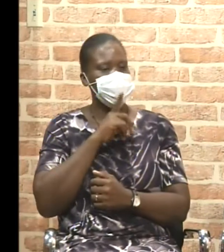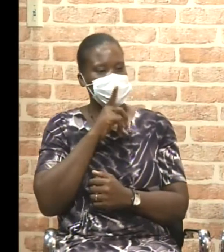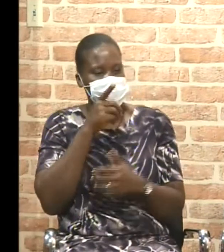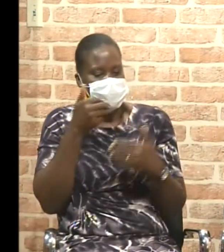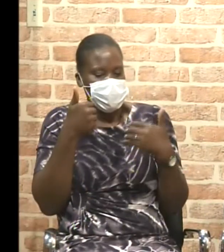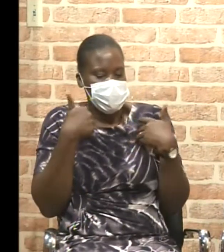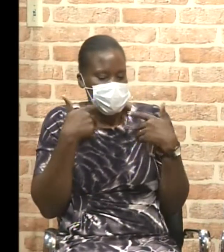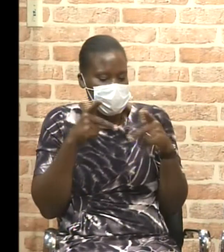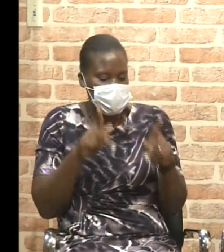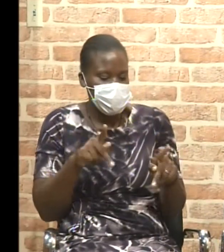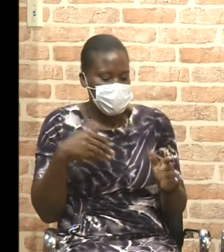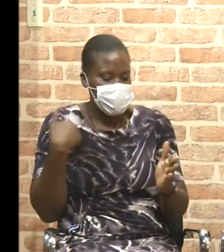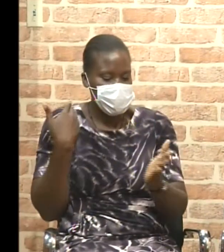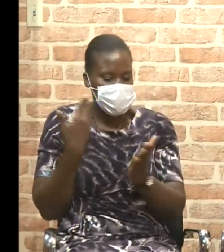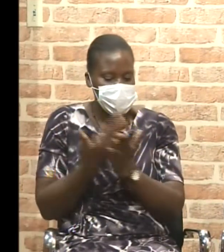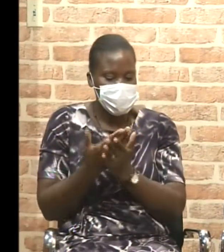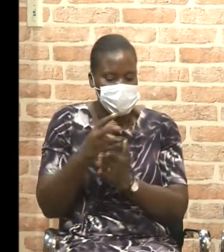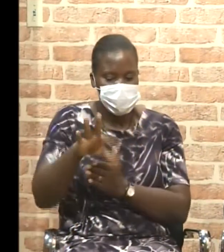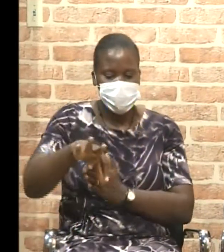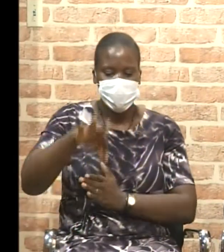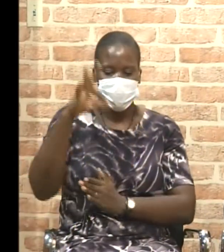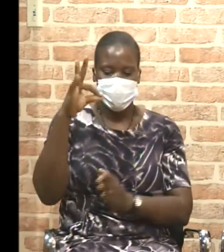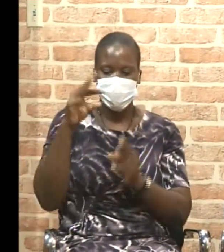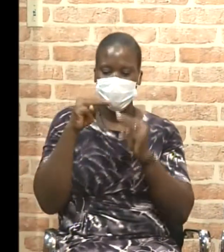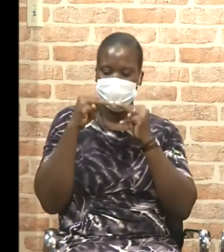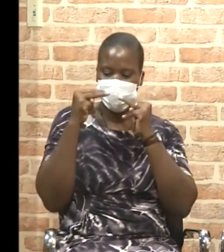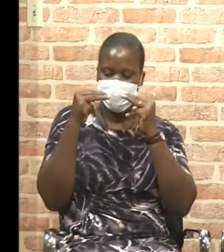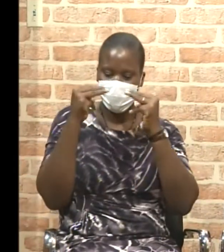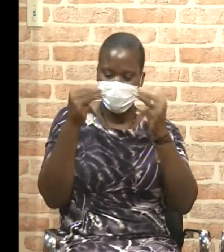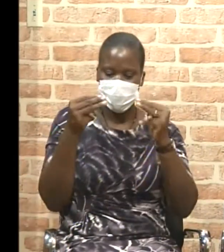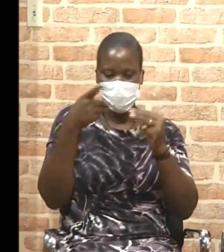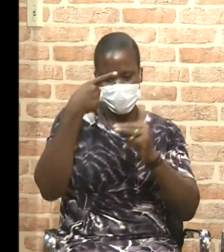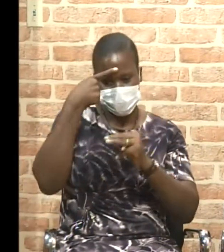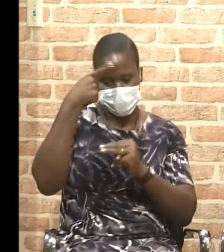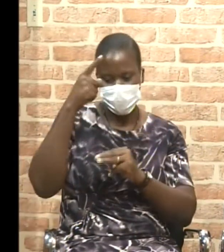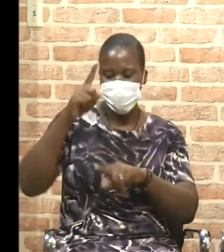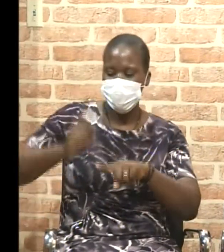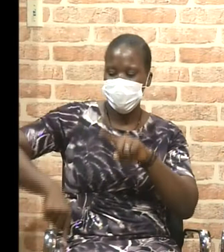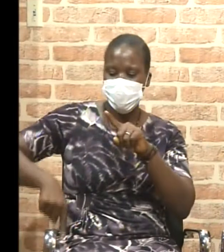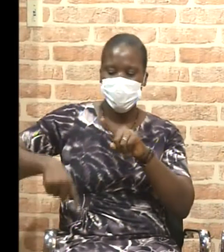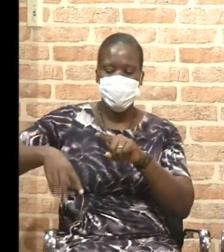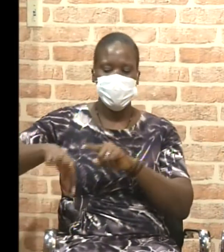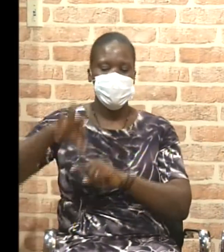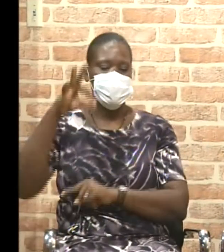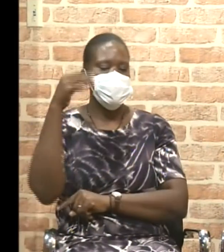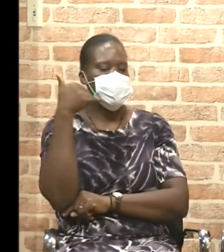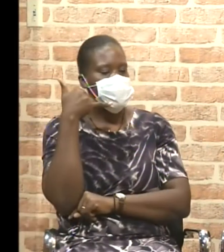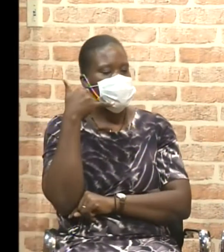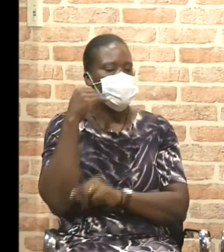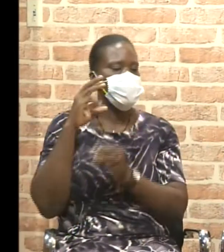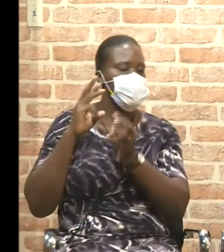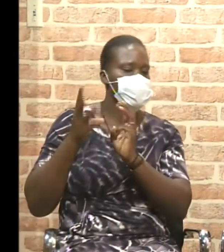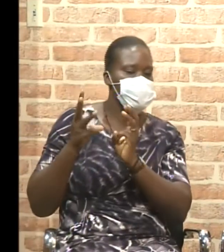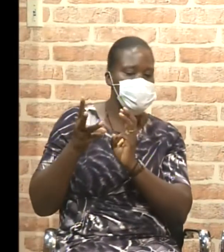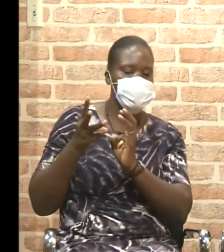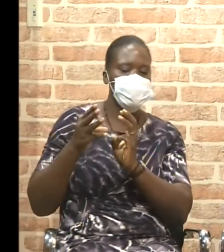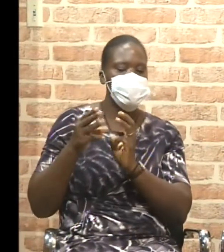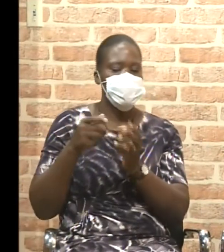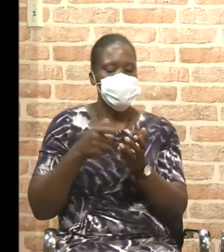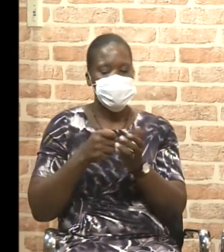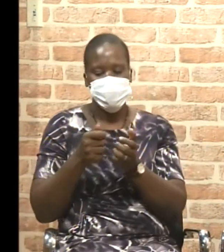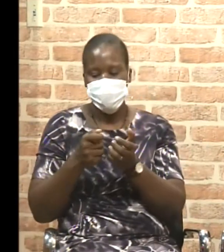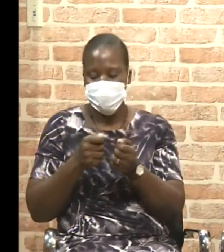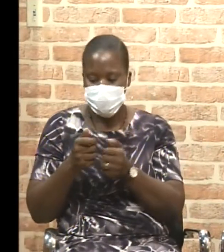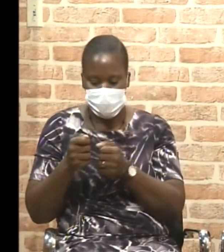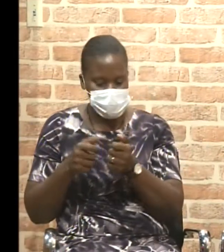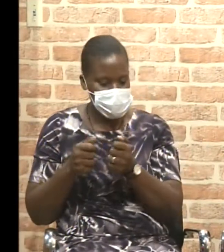pas arrivés et justement j'ai un message, c'est peut-être parce qu'ils ne sont pas joignables, soit par et téléphone, yo, WhatsApp ou bien SMS ou bien par appel